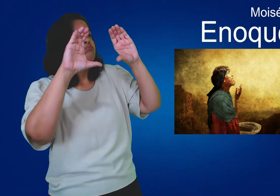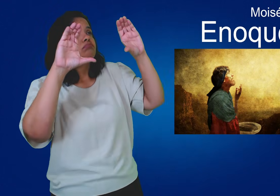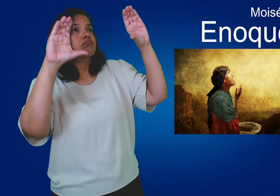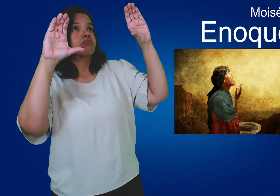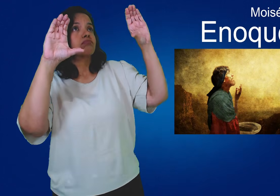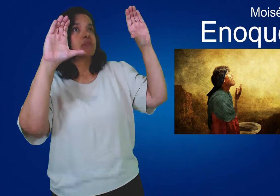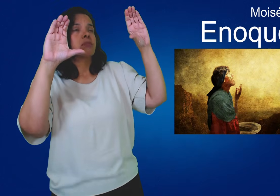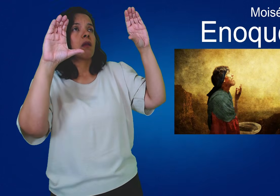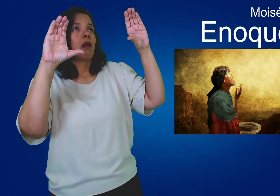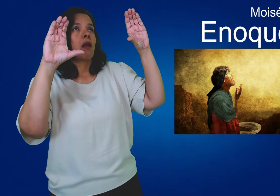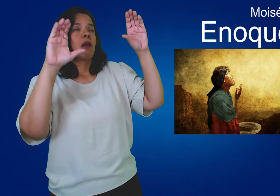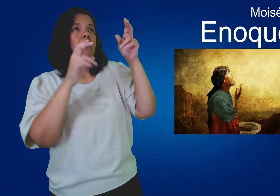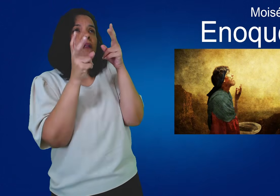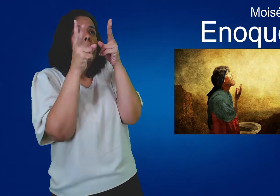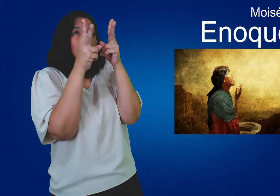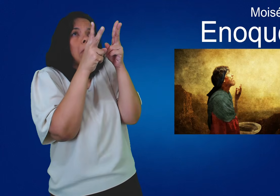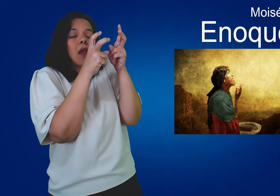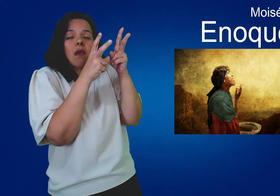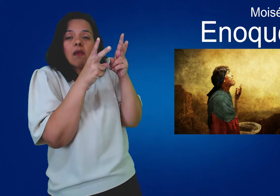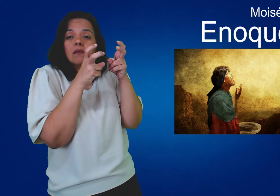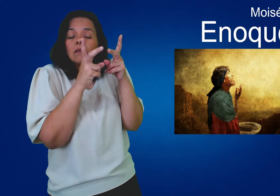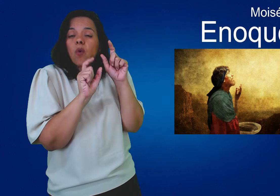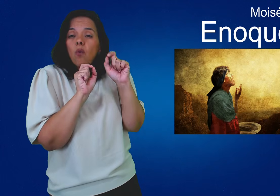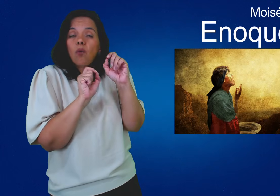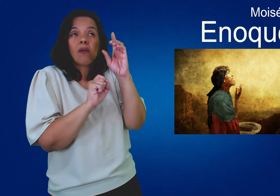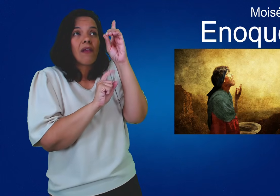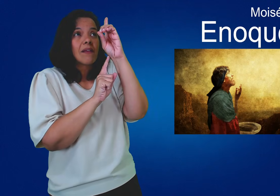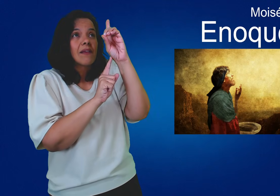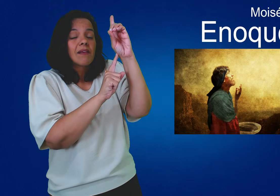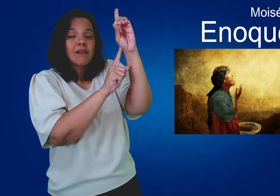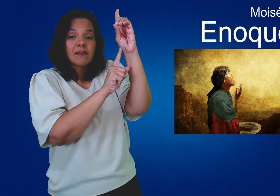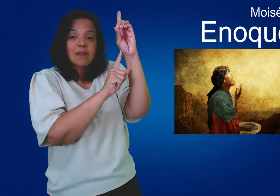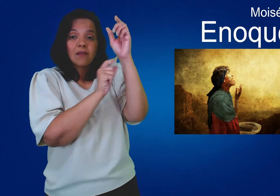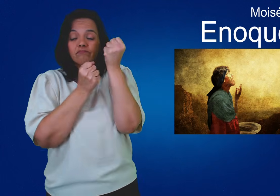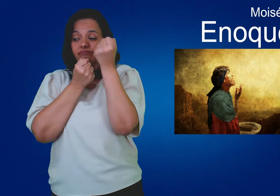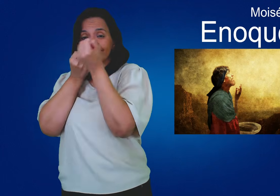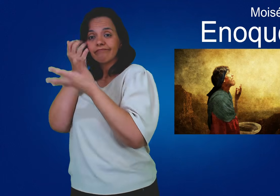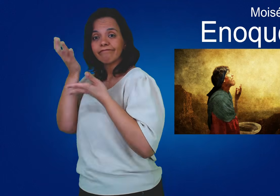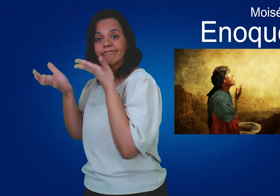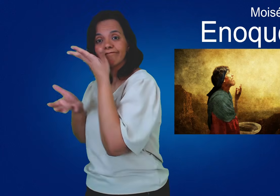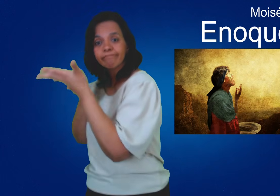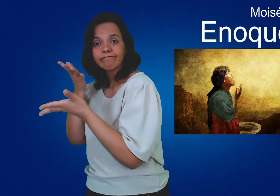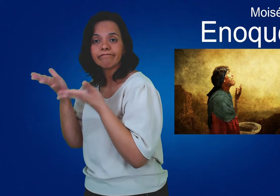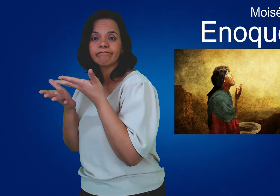Então, Enoque olhou para o céu e ele ouviu a Deus.